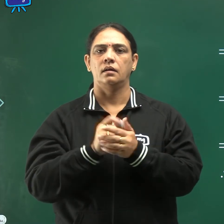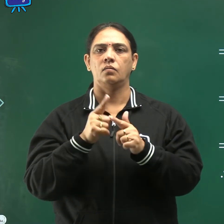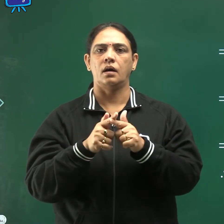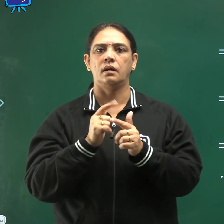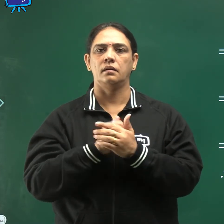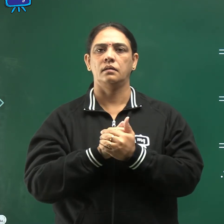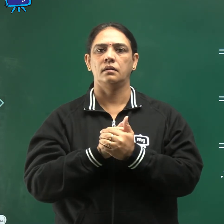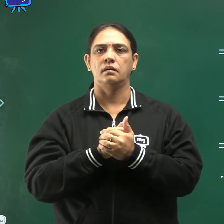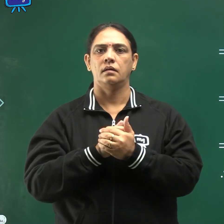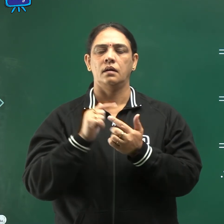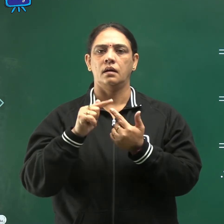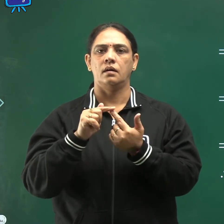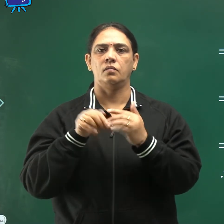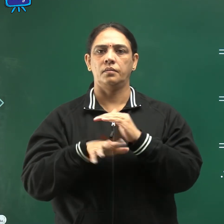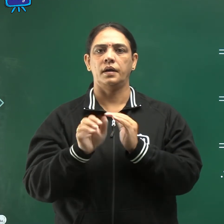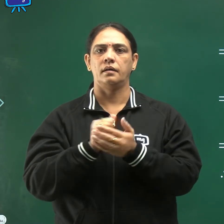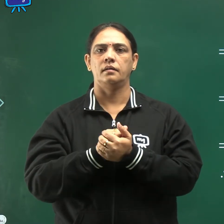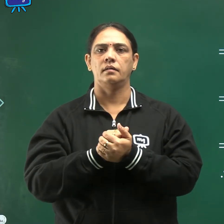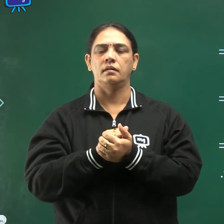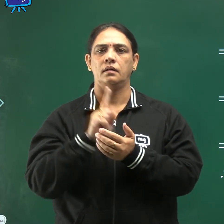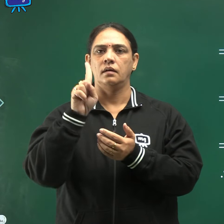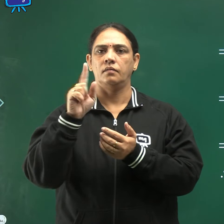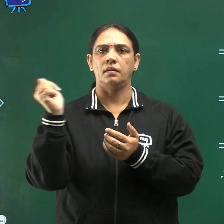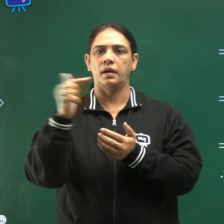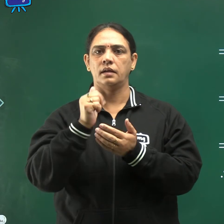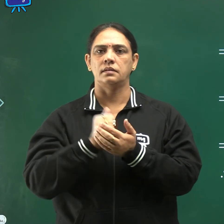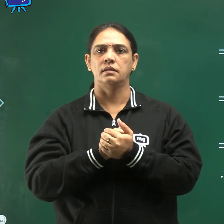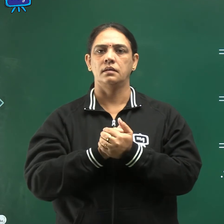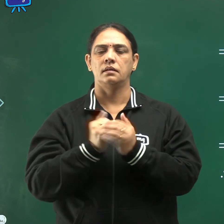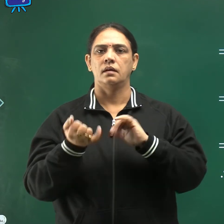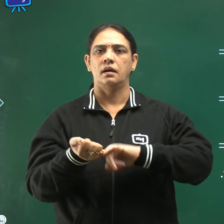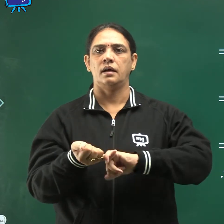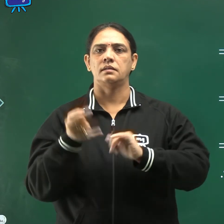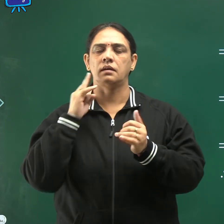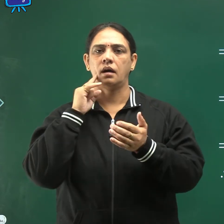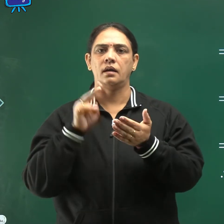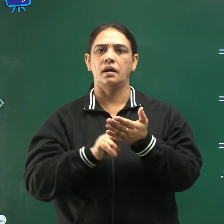गुणा अंडर रूट में 1 माइनस साइन थीटा